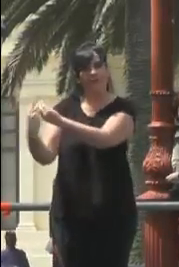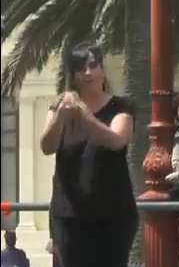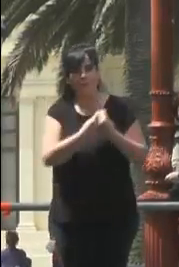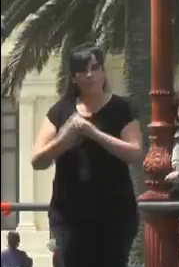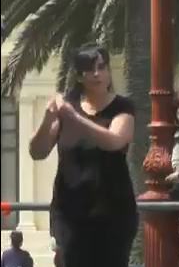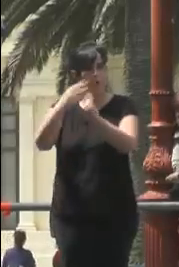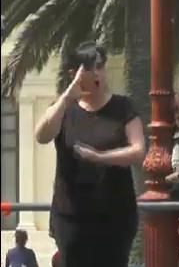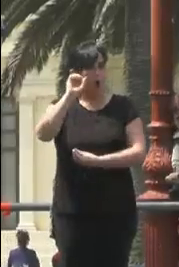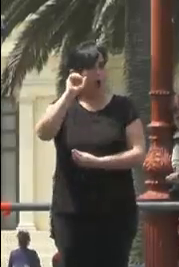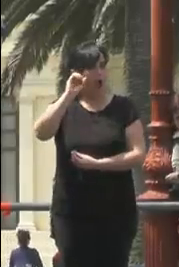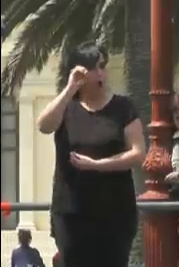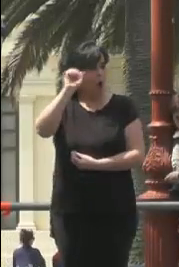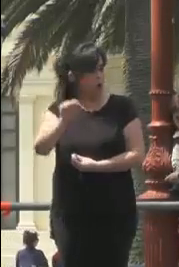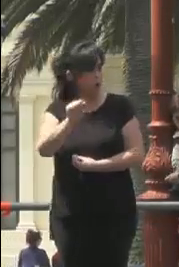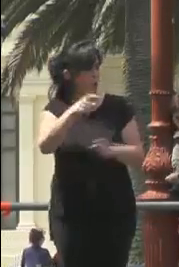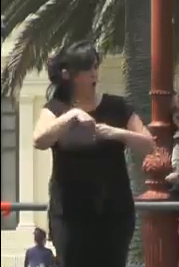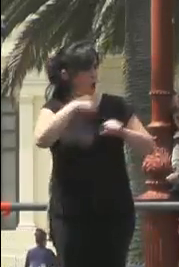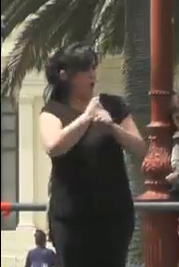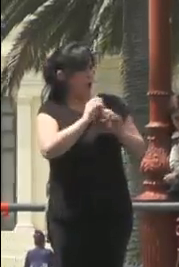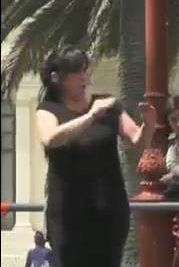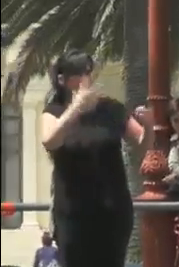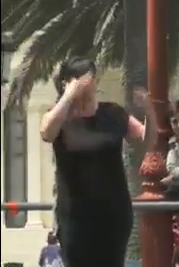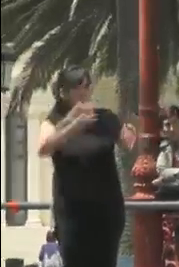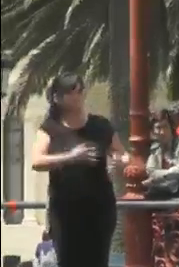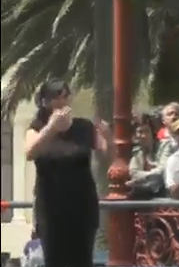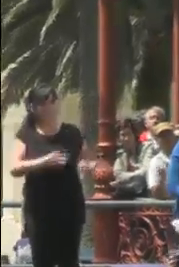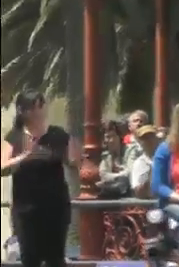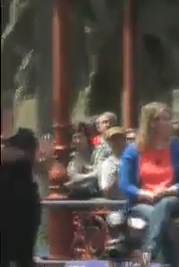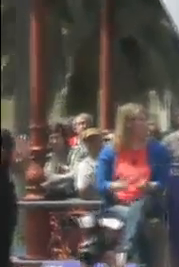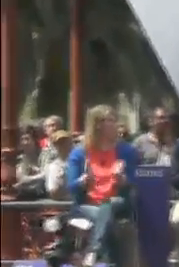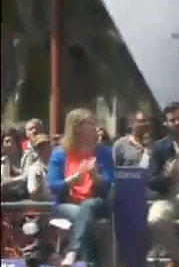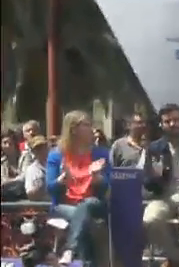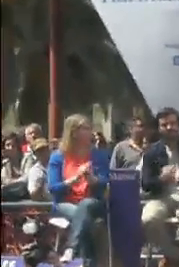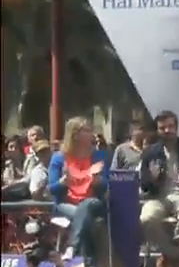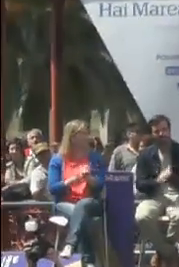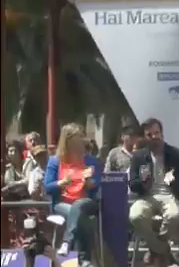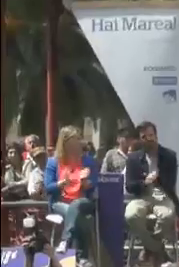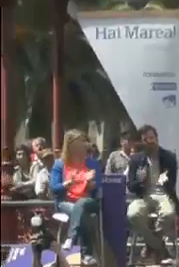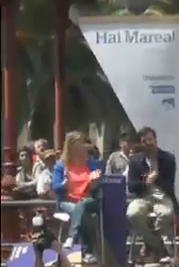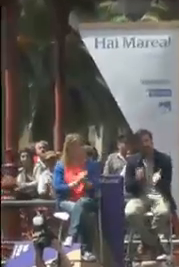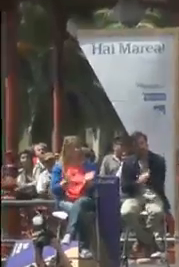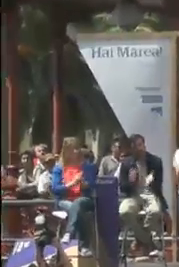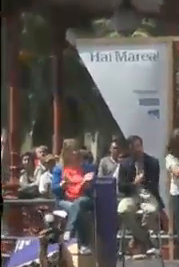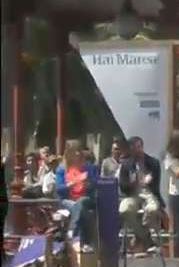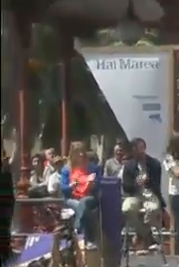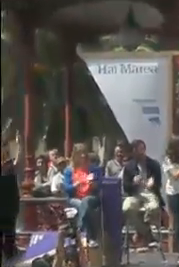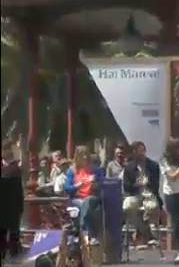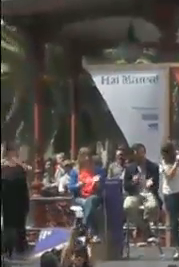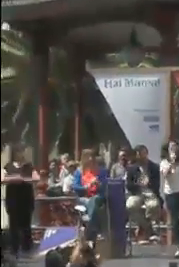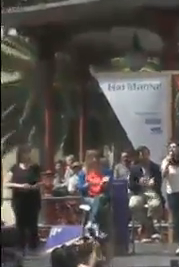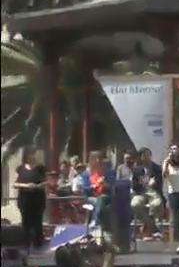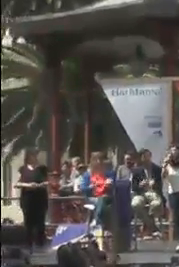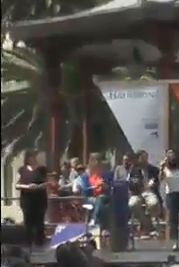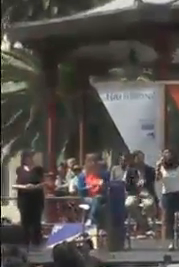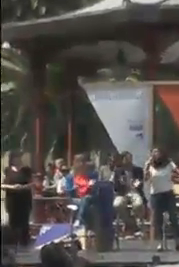traballadores da Alcoa, os seus postos de traballo están en risco. Vai tamén por eles. Claro que sí, como non?